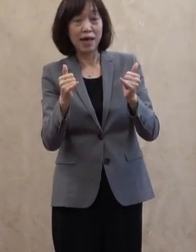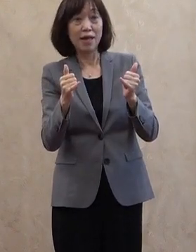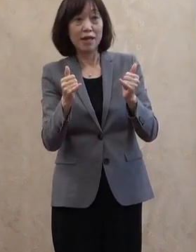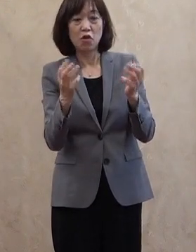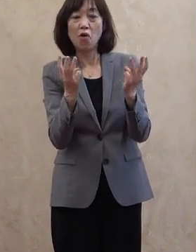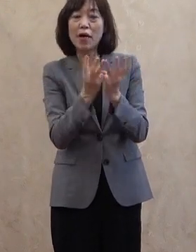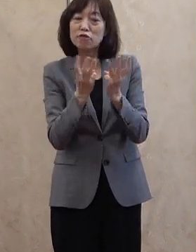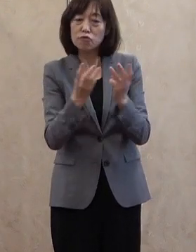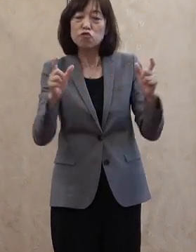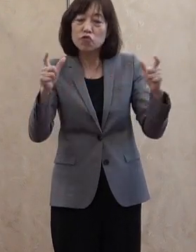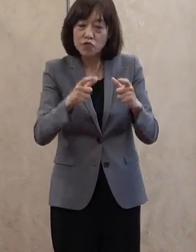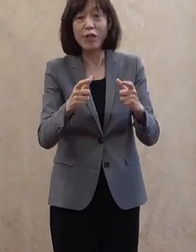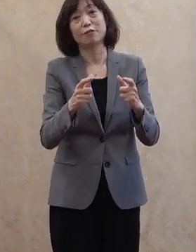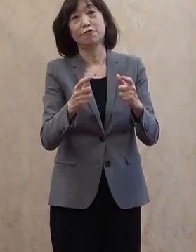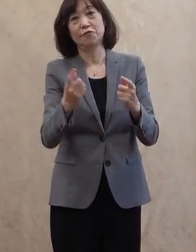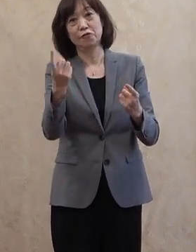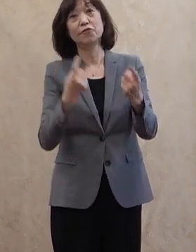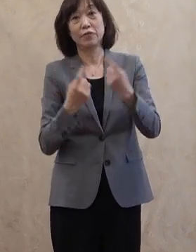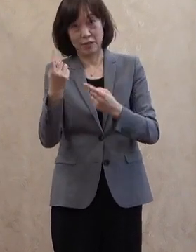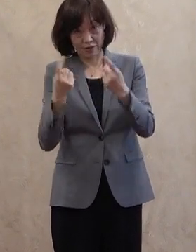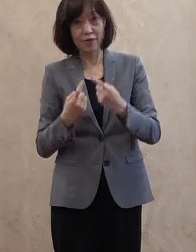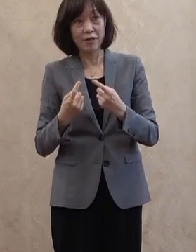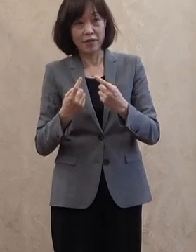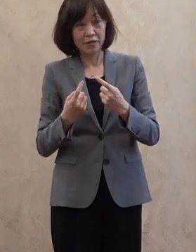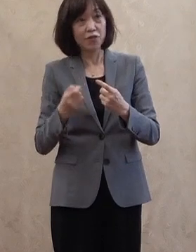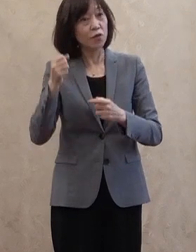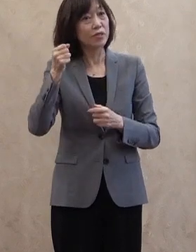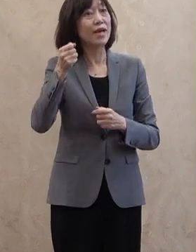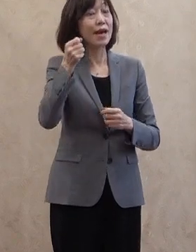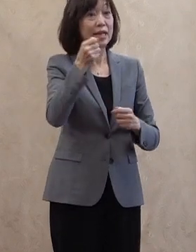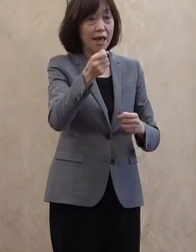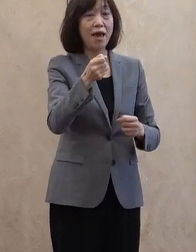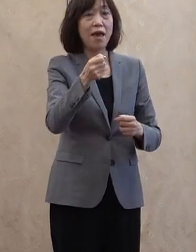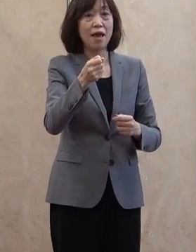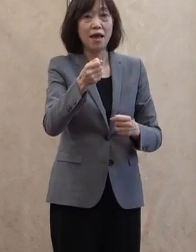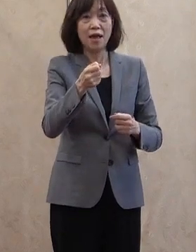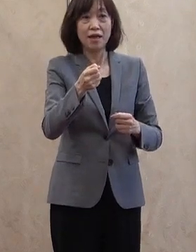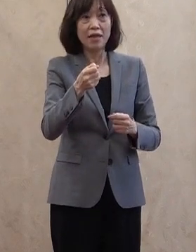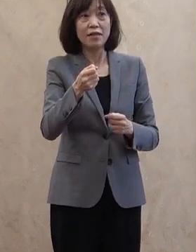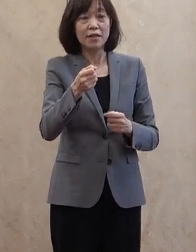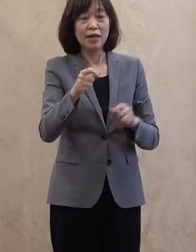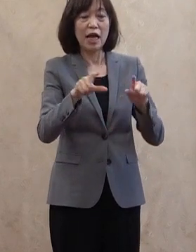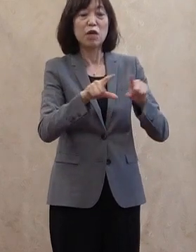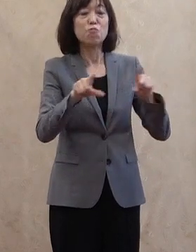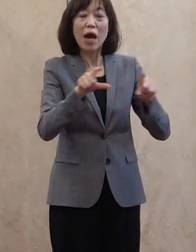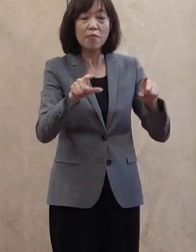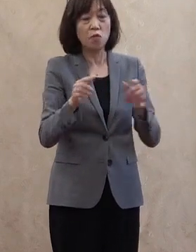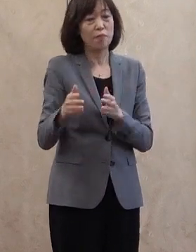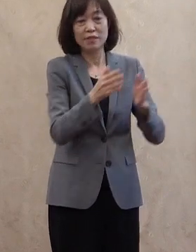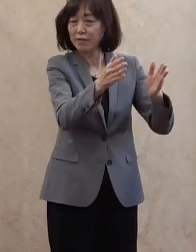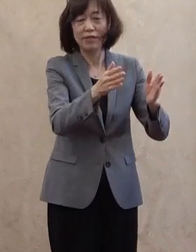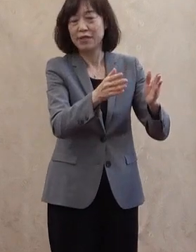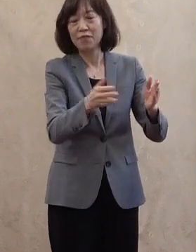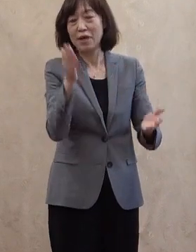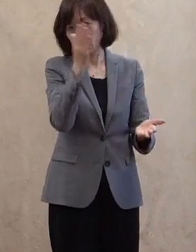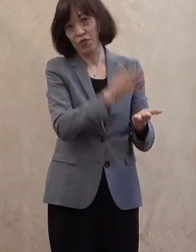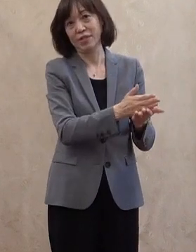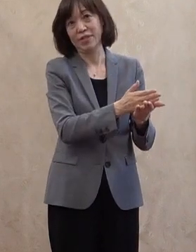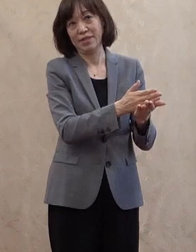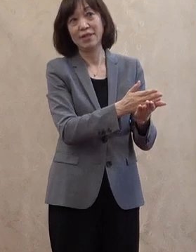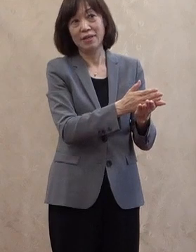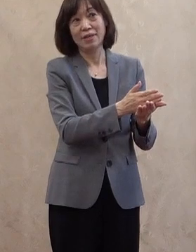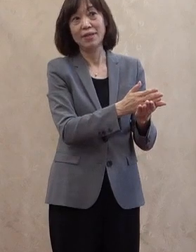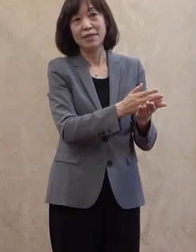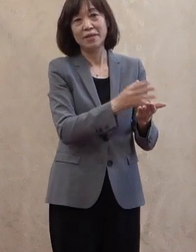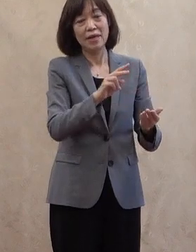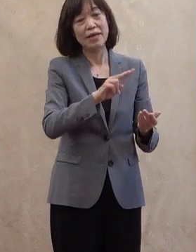、そういった形での聖火リレー、まあ、行動の聖火リレーを中止にして、そういった形でできないかということを、ま